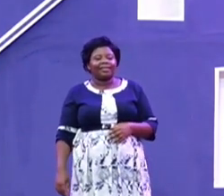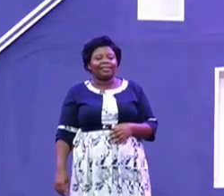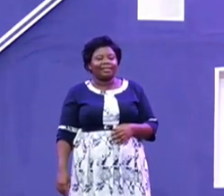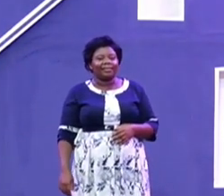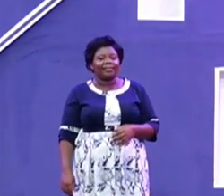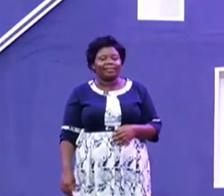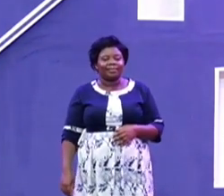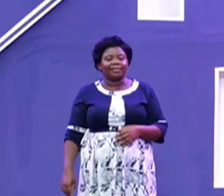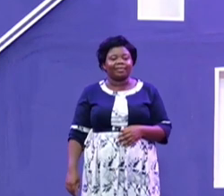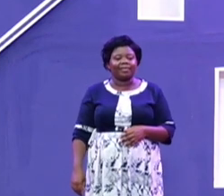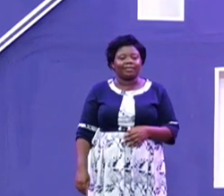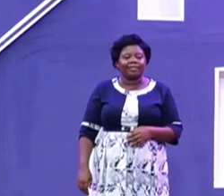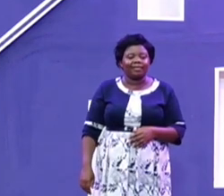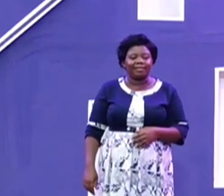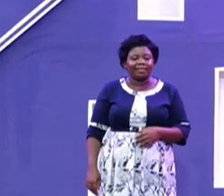omuzindaalo guteekeko